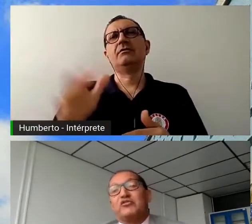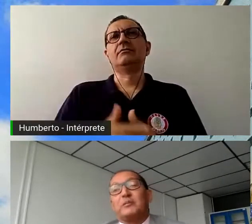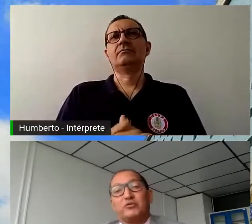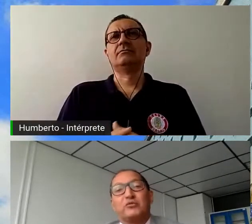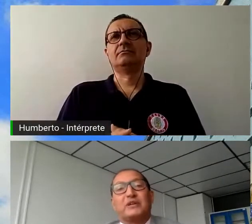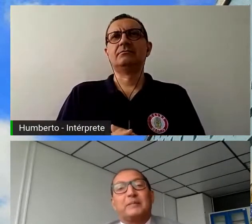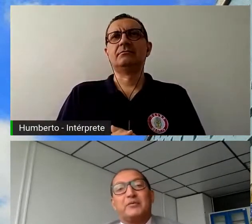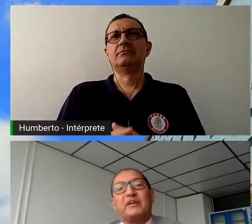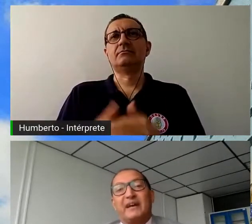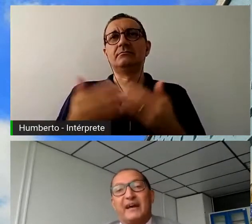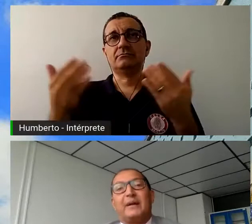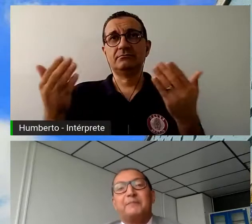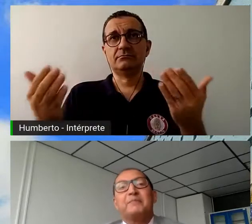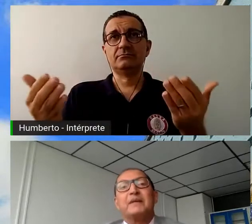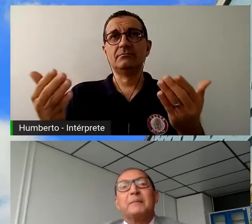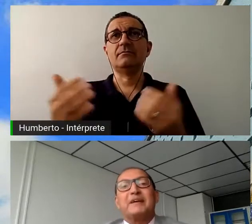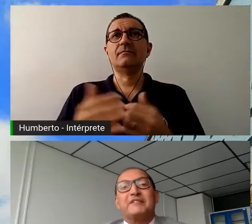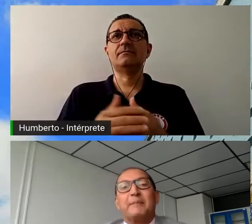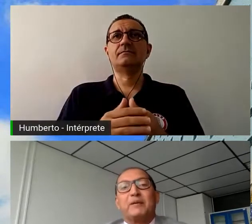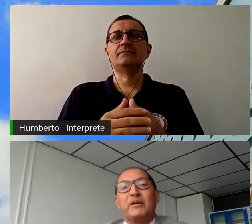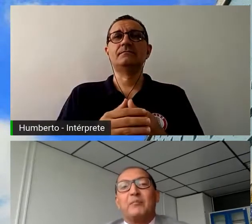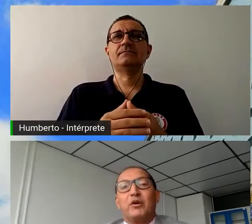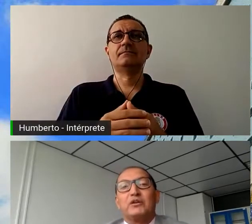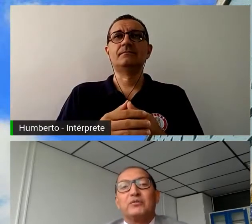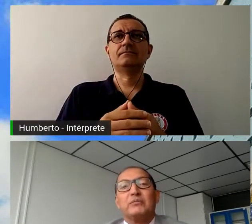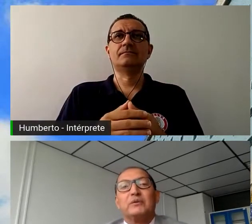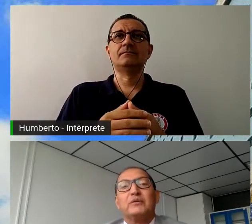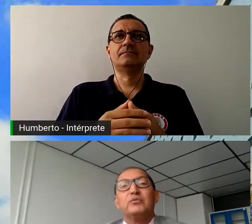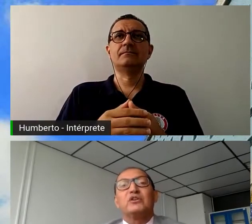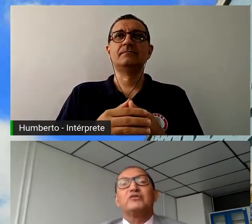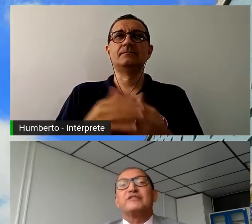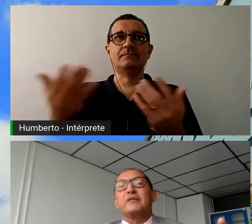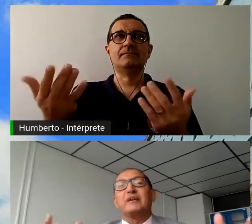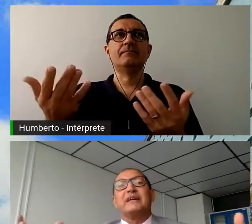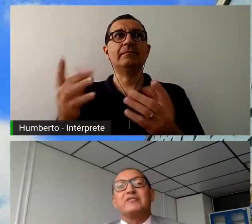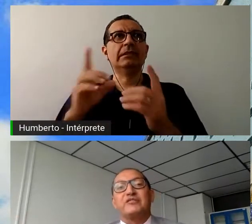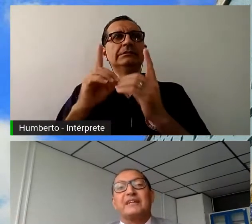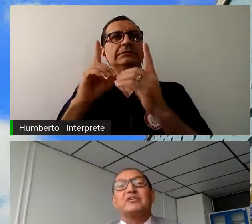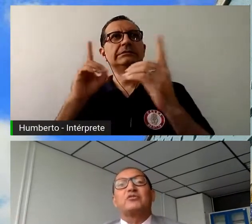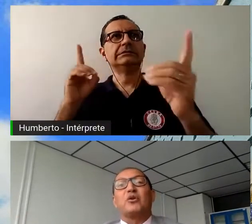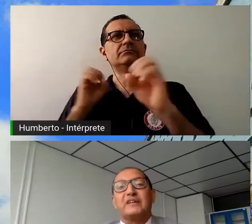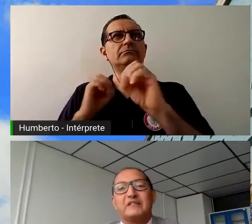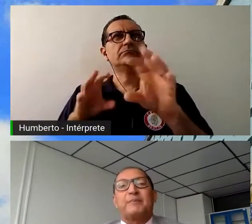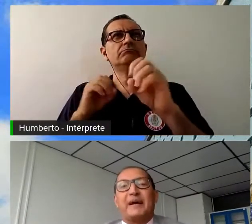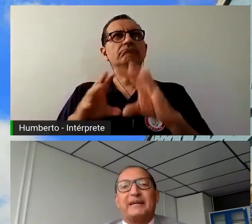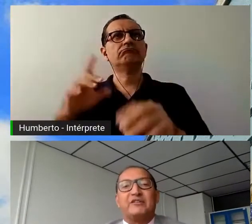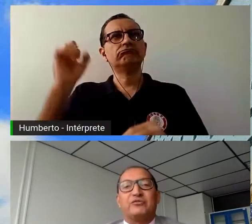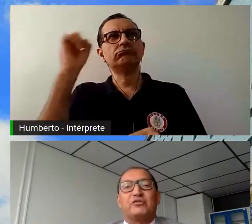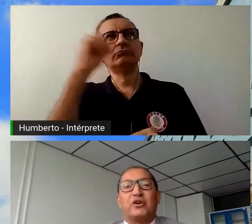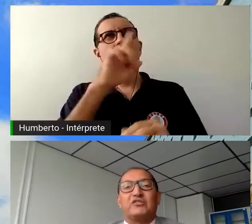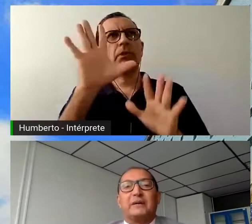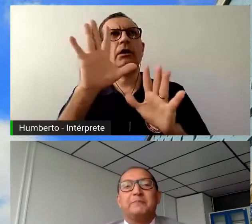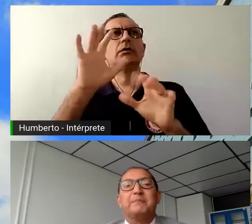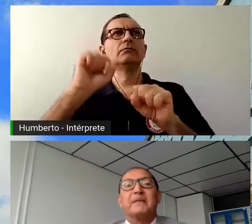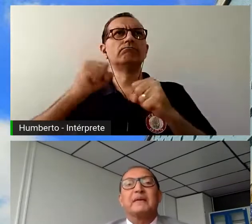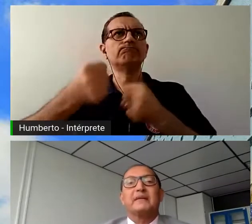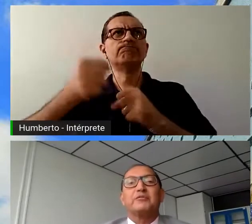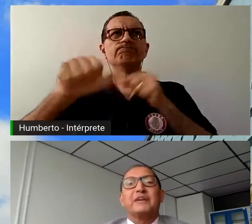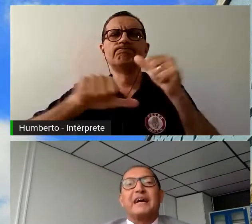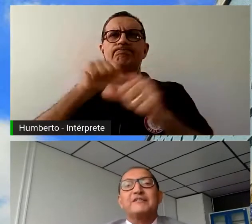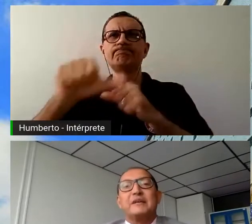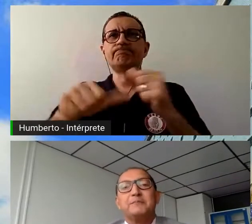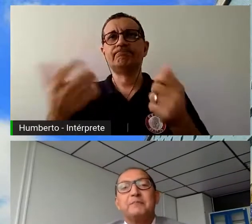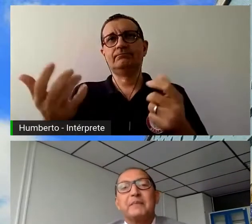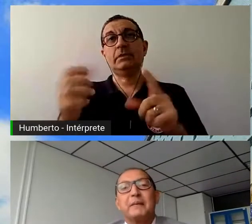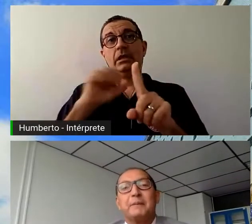e não tínhamos outro caminho que era passar para o remoto, numa instituição em que a sociedade toda espera isso de nós, né? Que